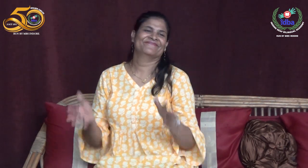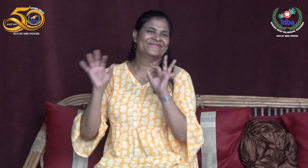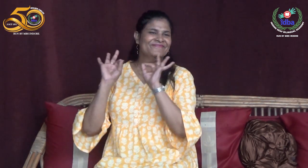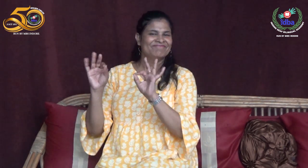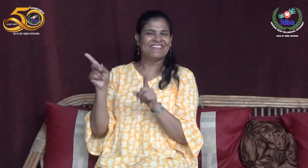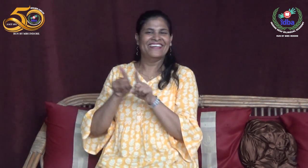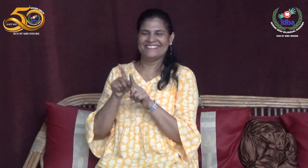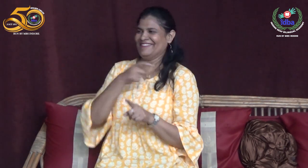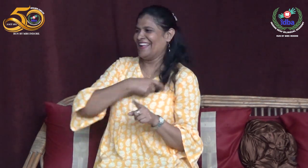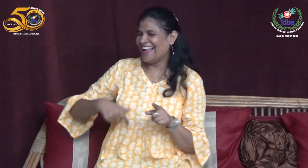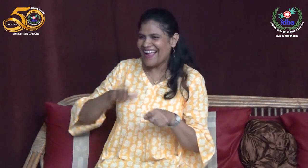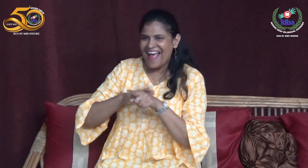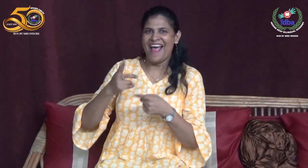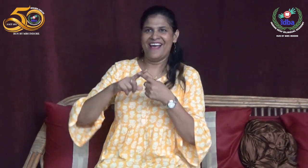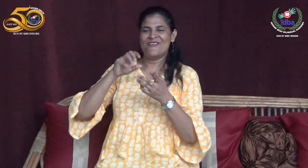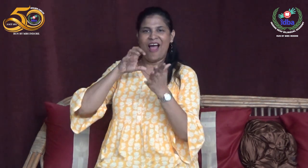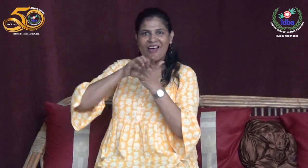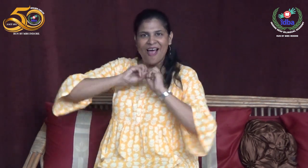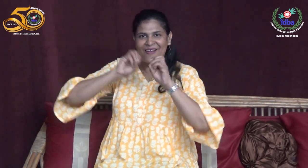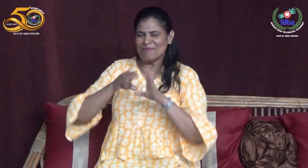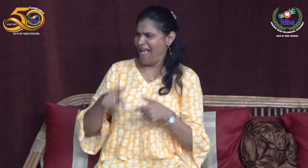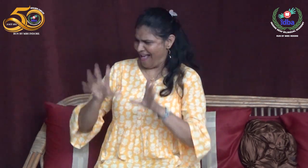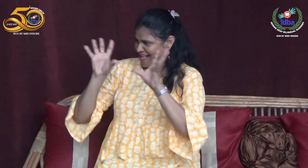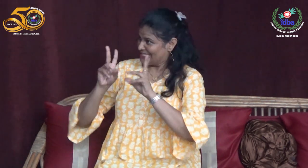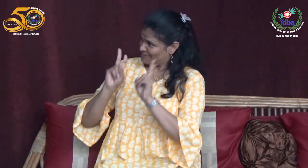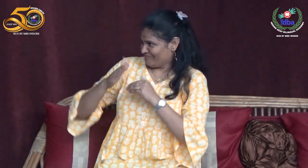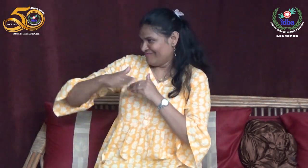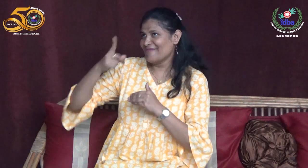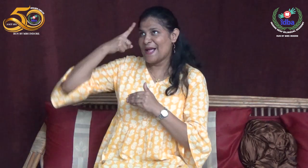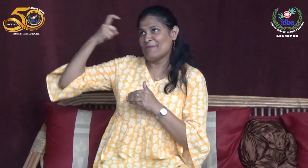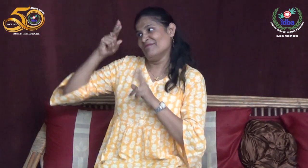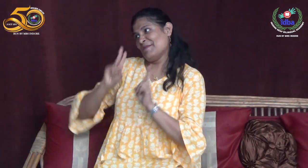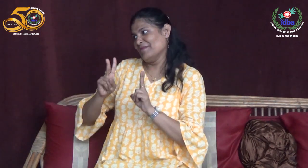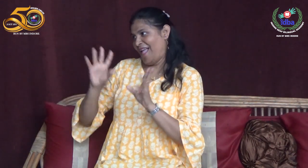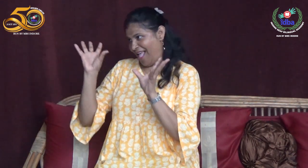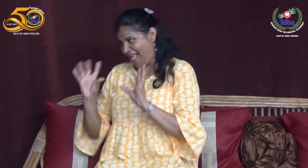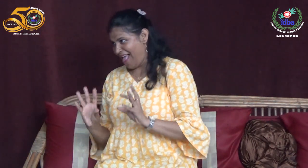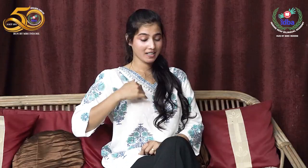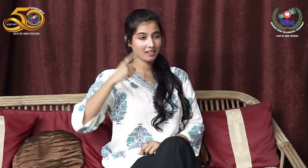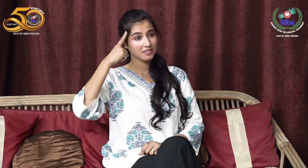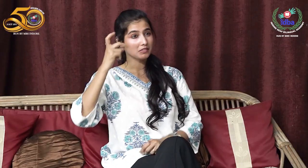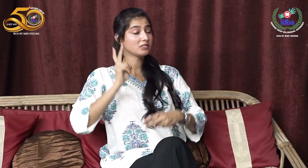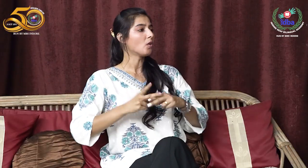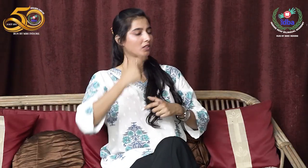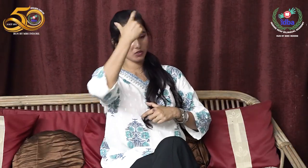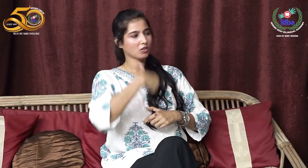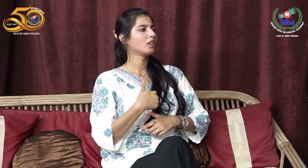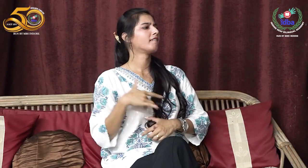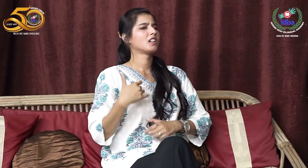रहे हैं। अच्छा, वाह यार, तो बहुत अच्छा। आप अपनी फ़ोटोज़ भी डालती है, तो मुझे लगा कि वो सब ख़त्म हो गया, पर नहीं, वो सब वैसा है। नहीं, मैं